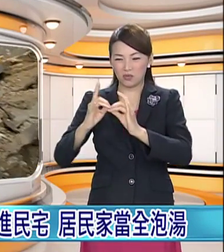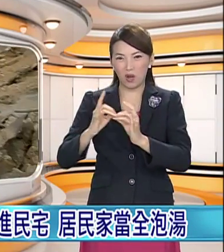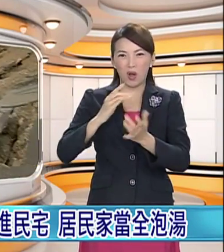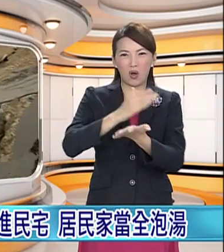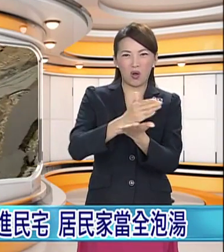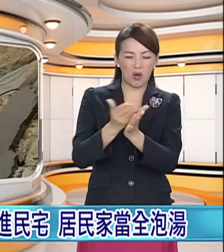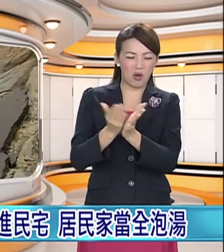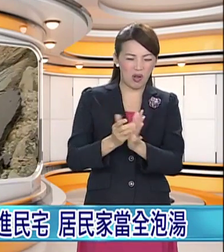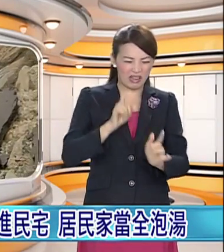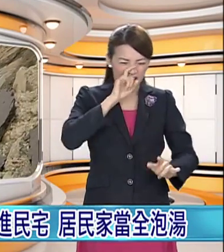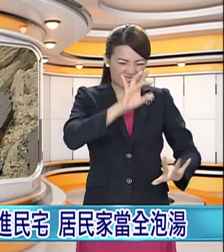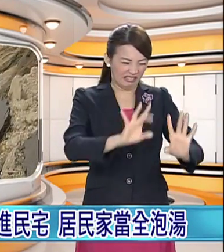汤。